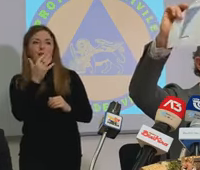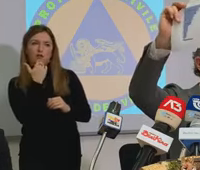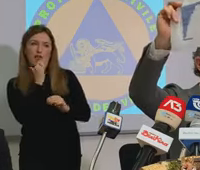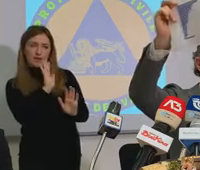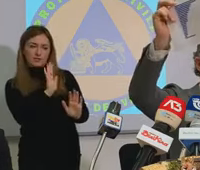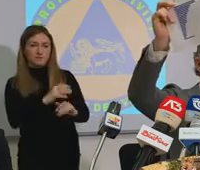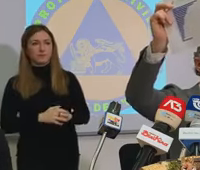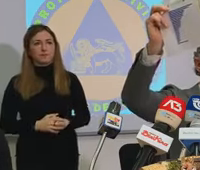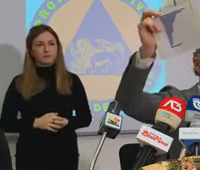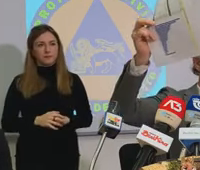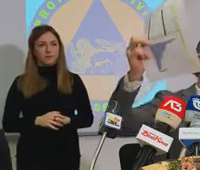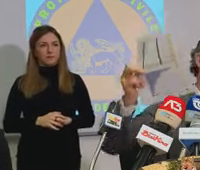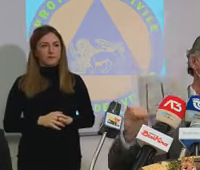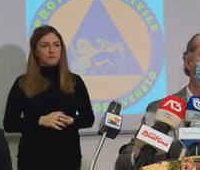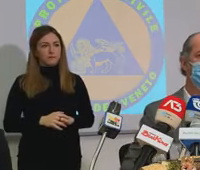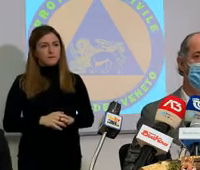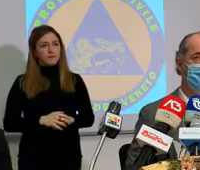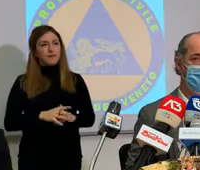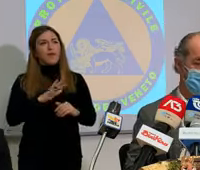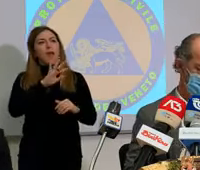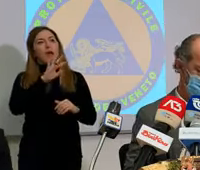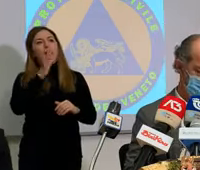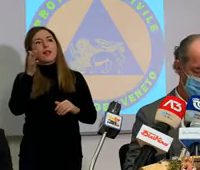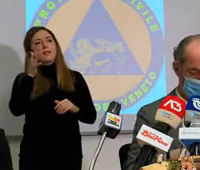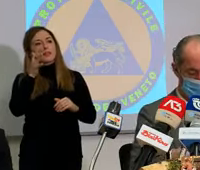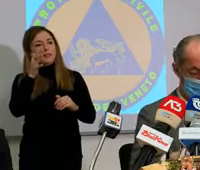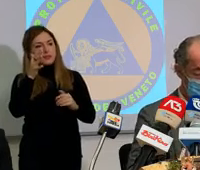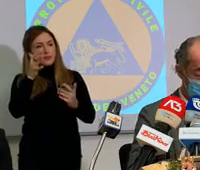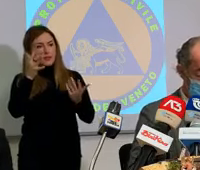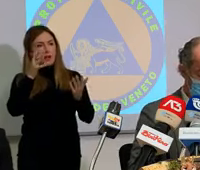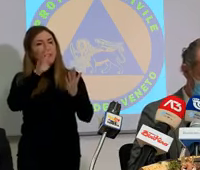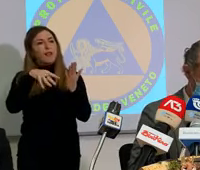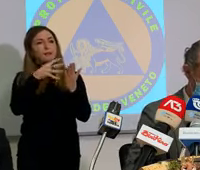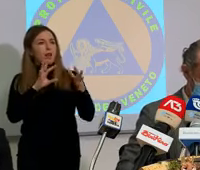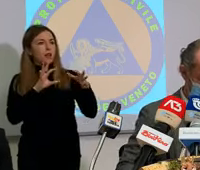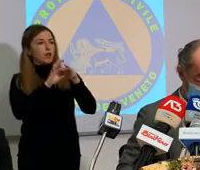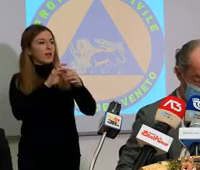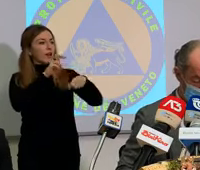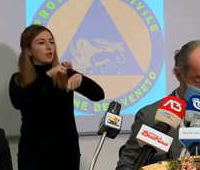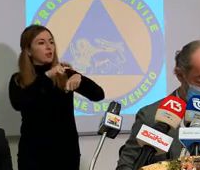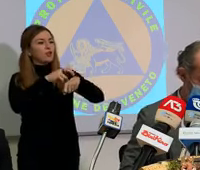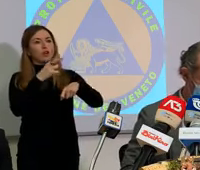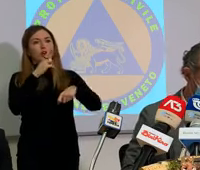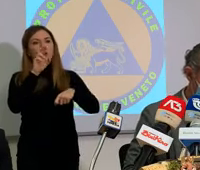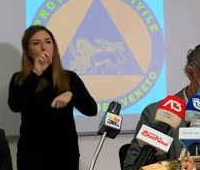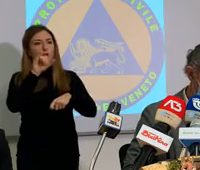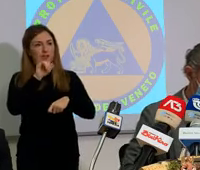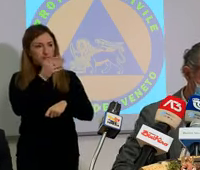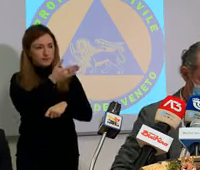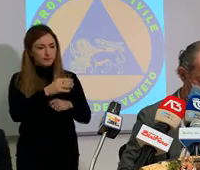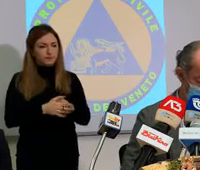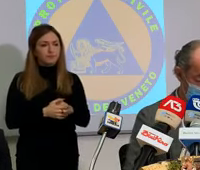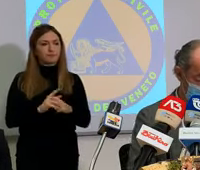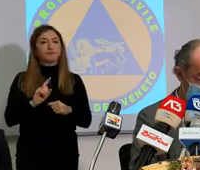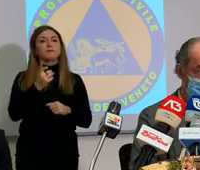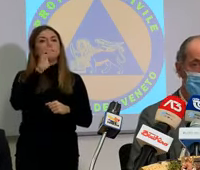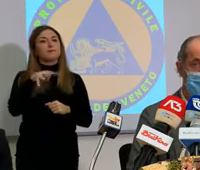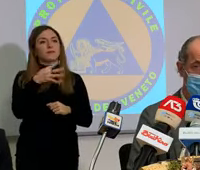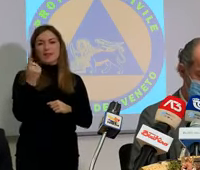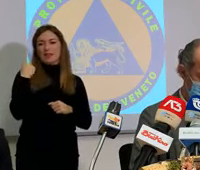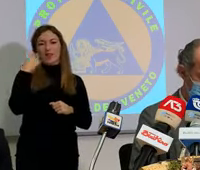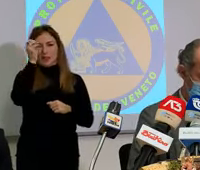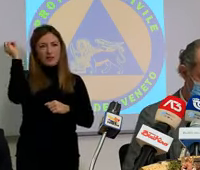grazie per poi è andato anche delle cose del dottor osì allora la prima tabella che ieri si sono dimenticati